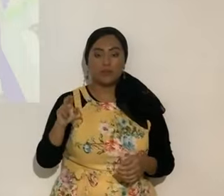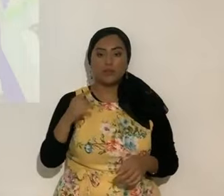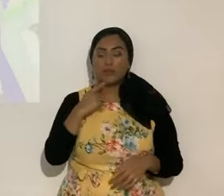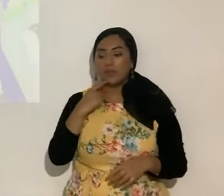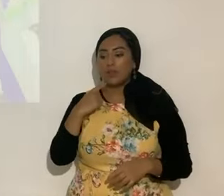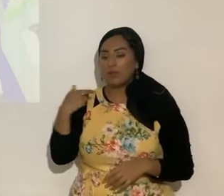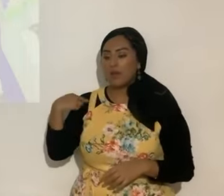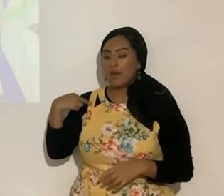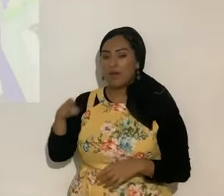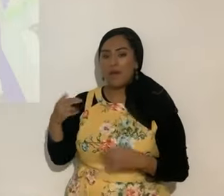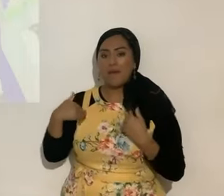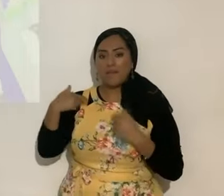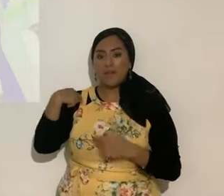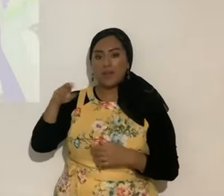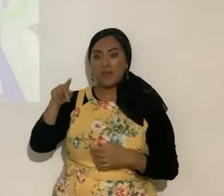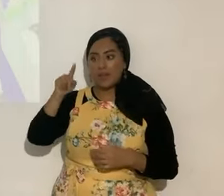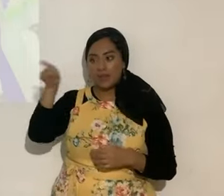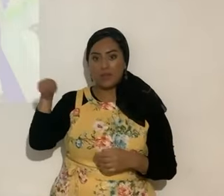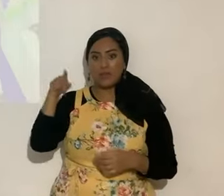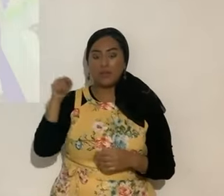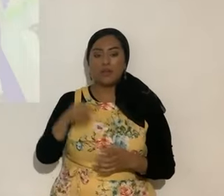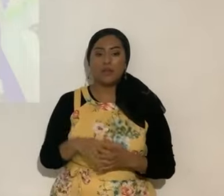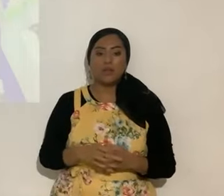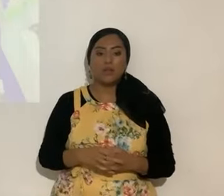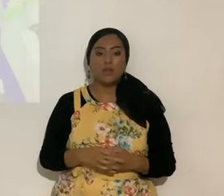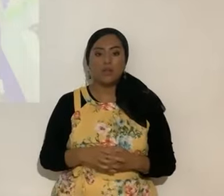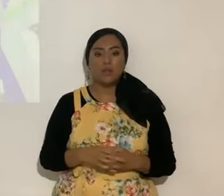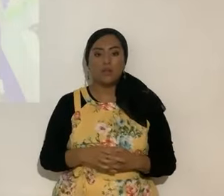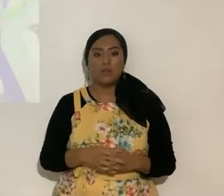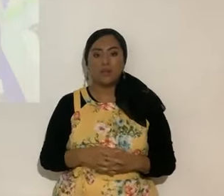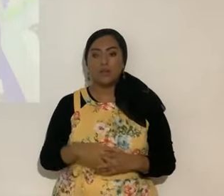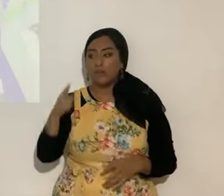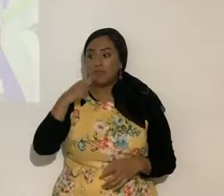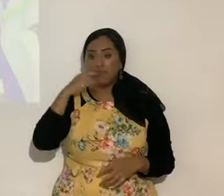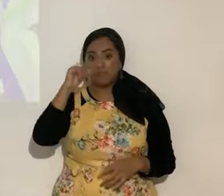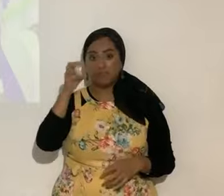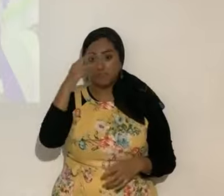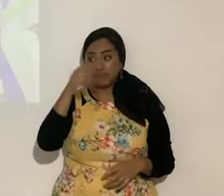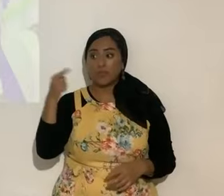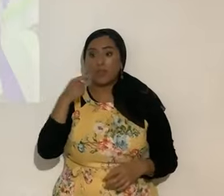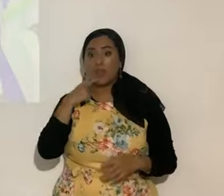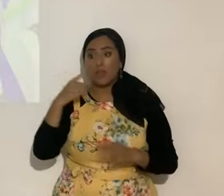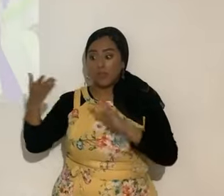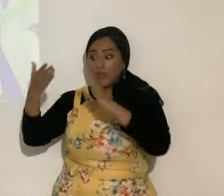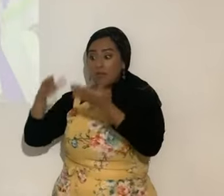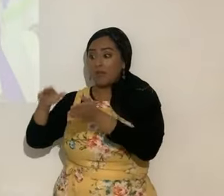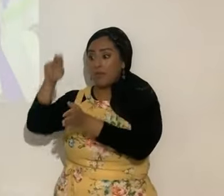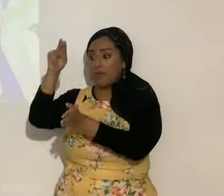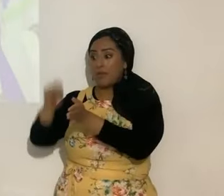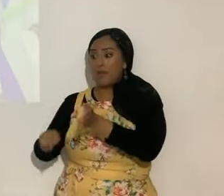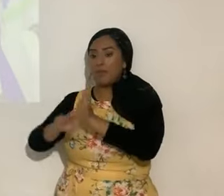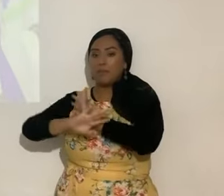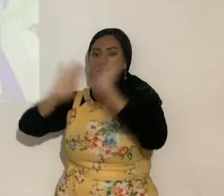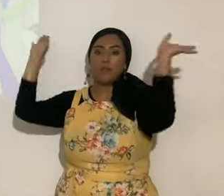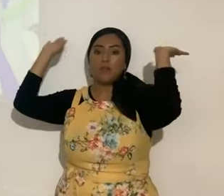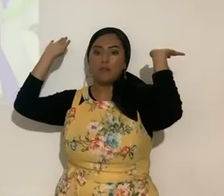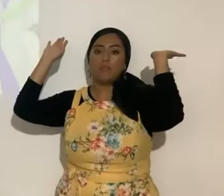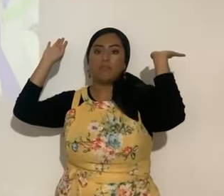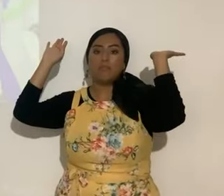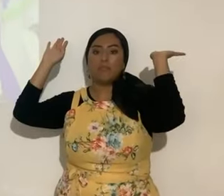religión, sí, los testigos de, etcétera, dicen, se muere ahí, ahí se quedaría, no hay más,